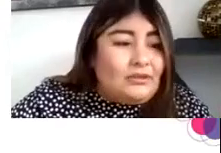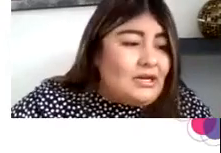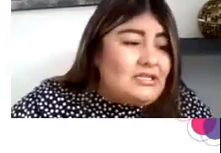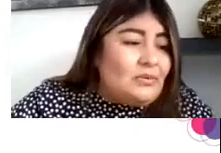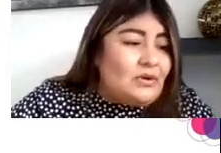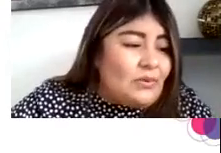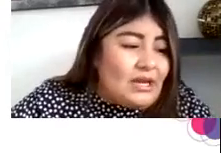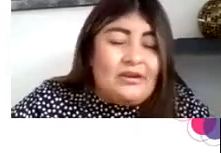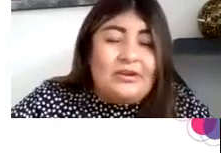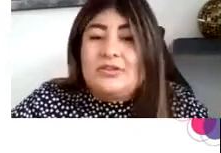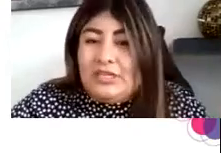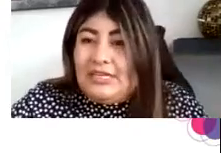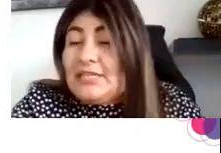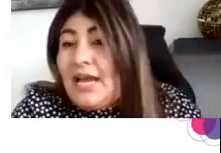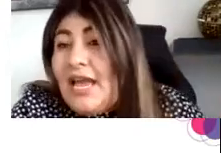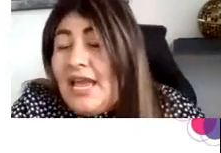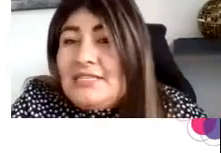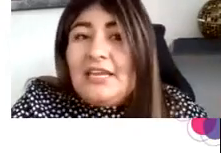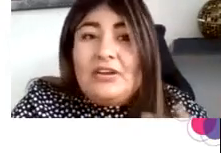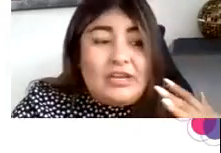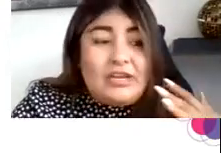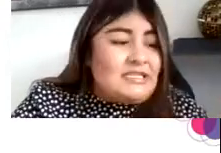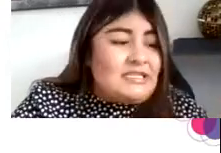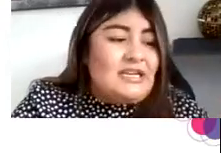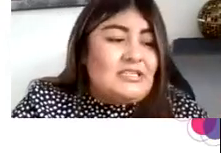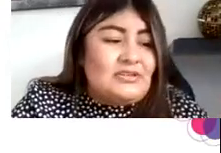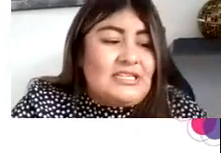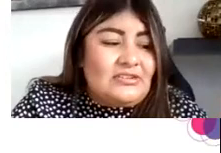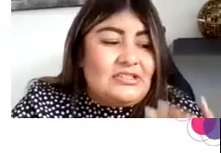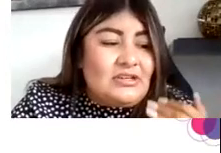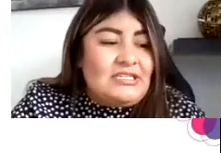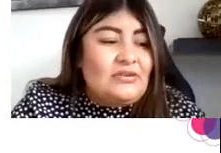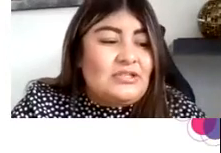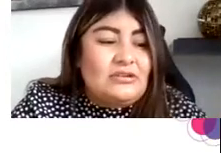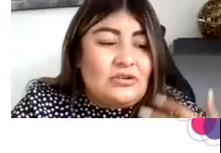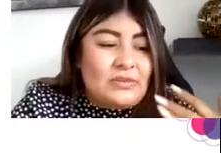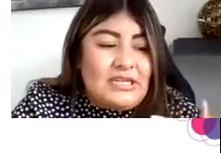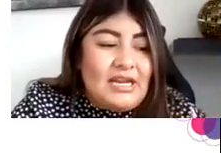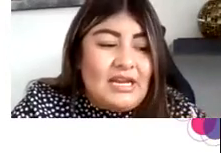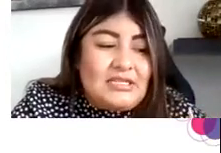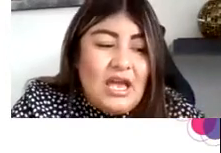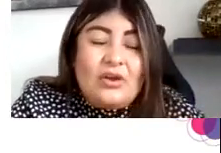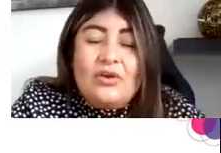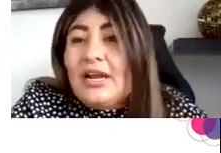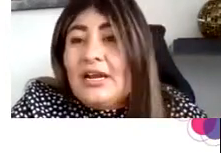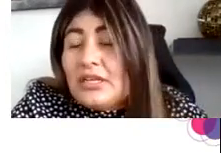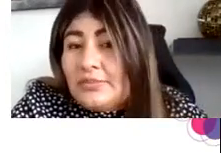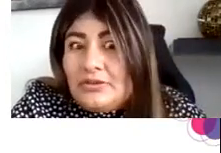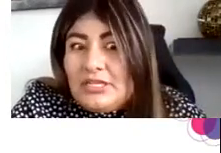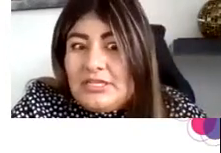es el vocabulario que se utiliza. Es aquí lo que yo les decía, chicos, las intenciones de los centros comerciales con que hagan sus adaptaciones del